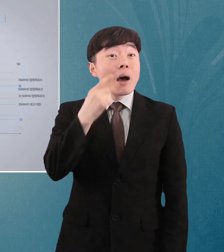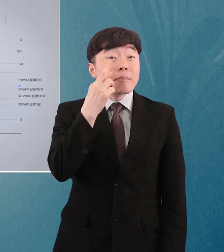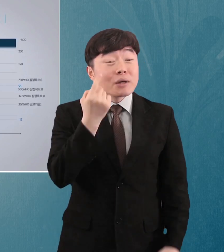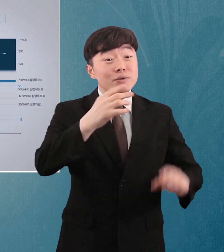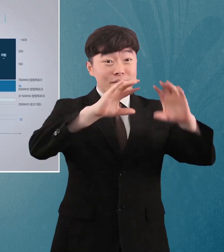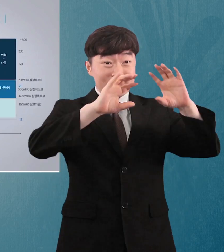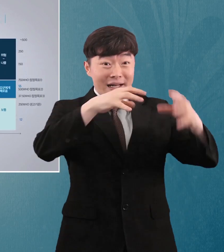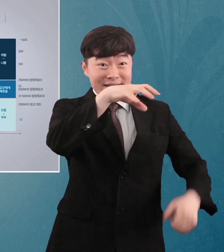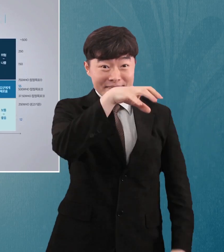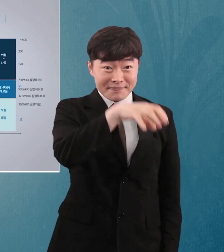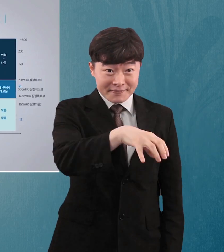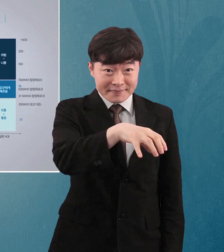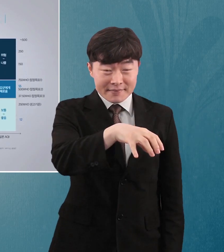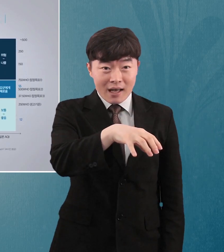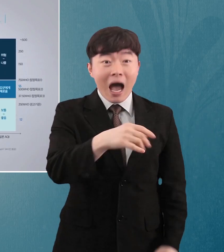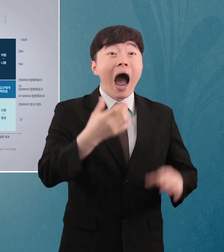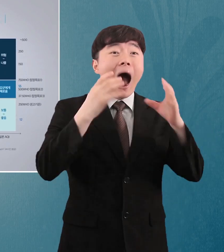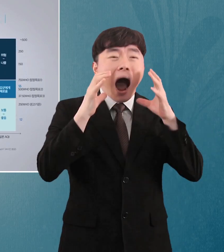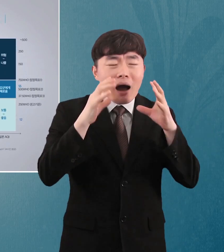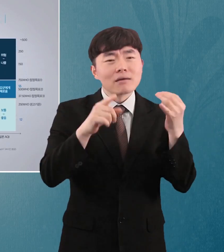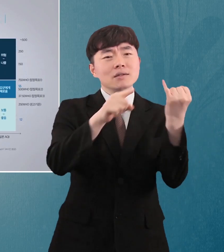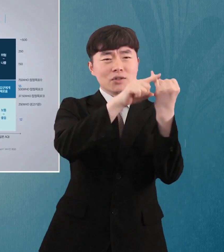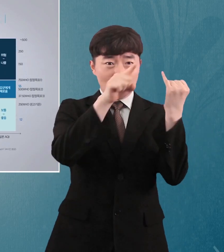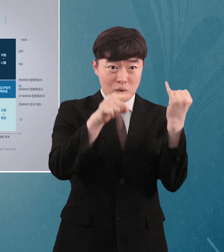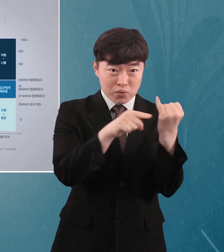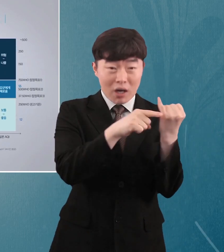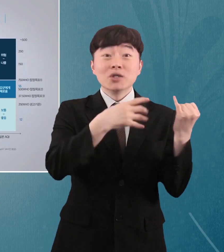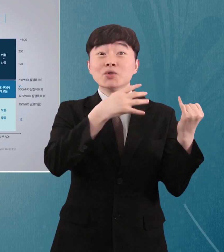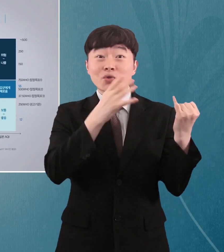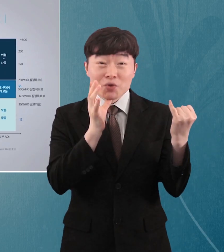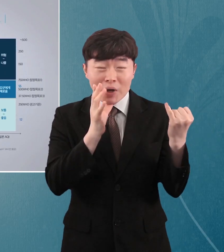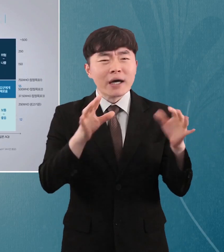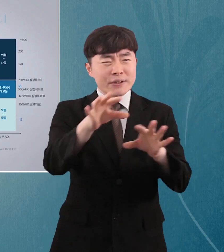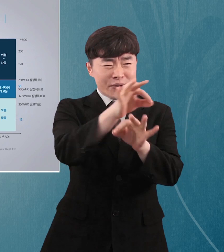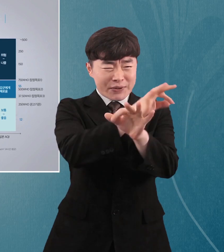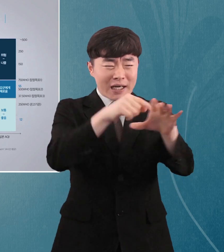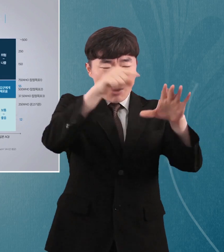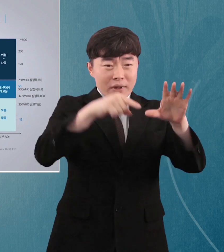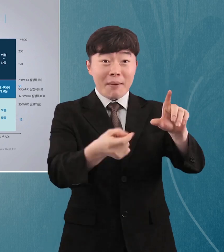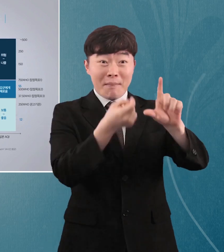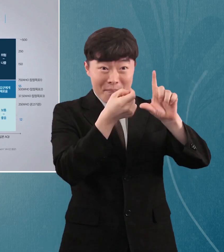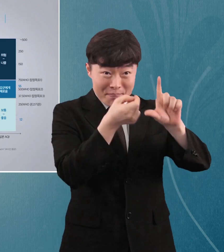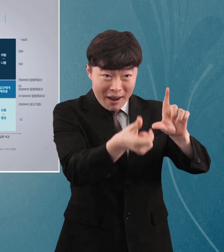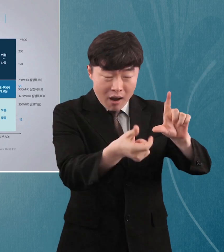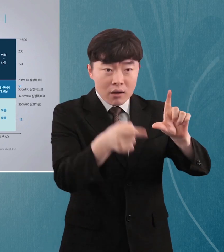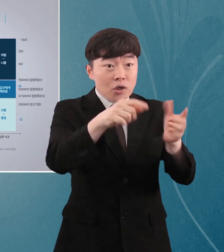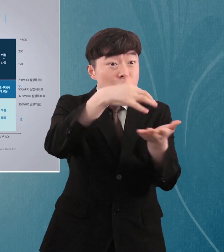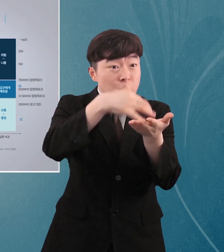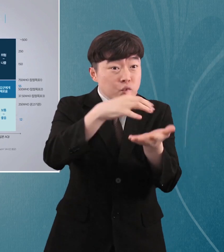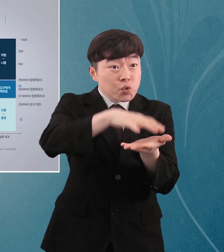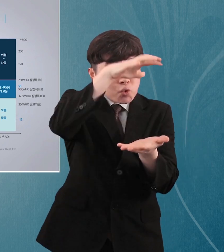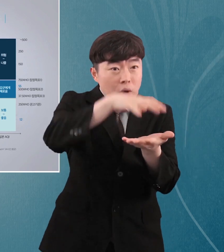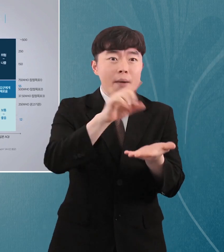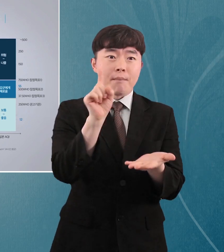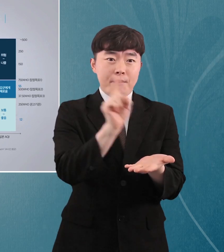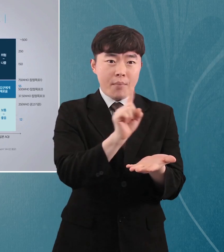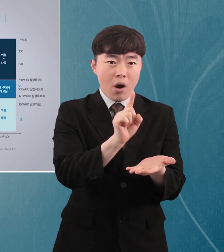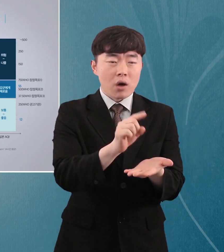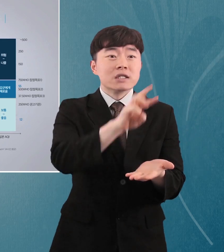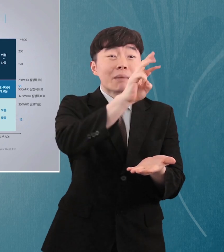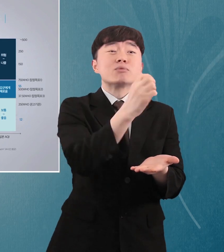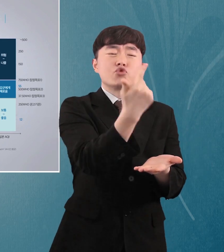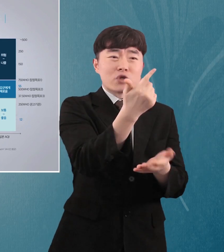미국의 경우 초미세먼지가 어린이, 임산부, 노인 등 민간군은